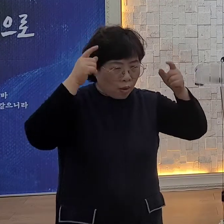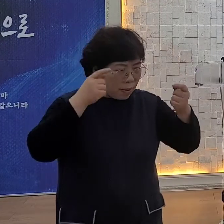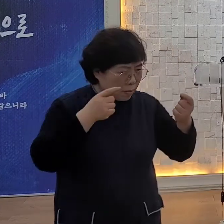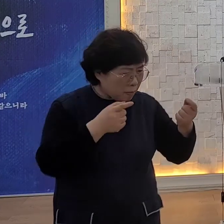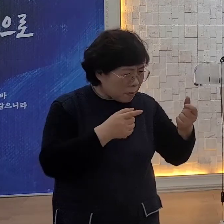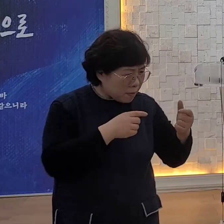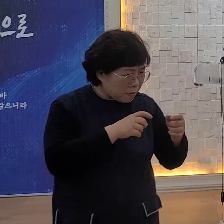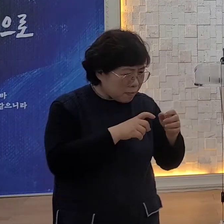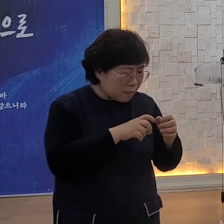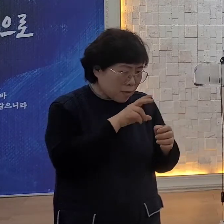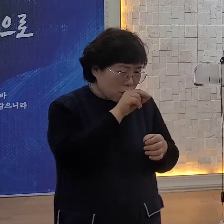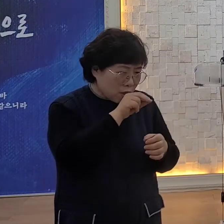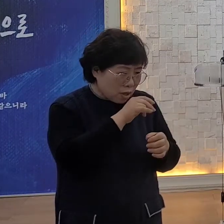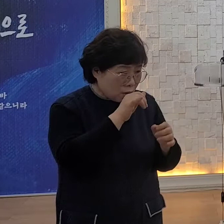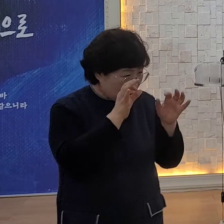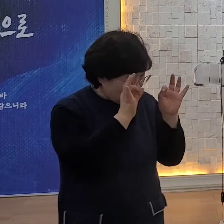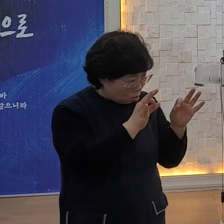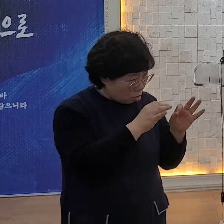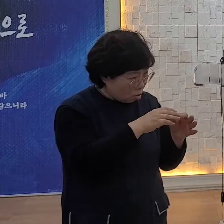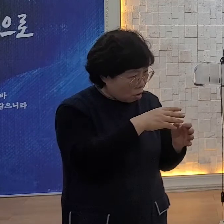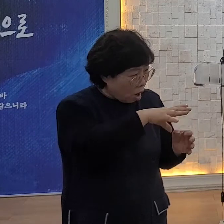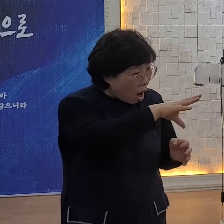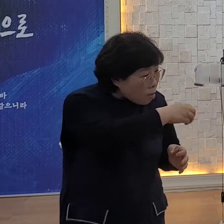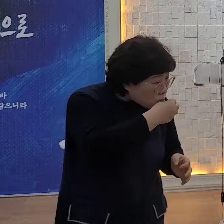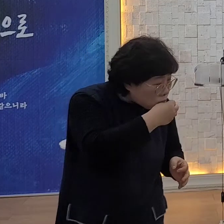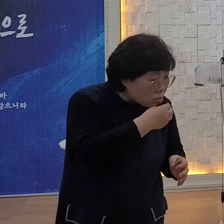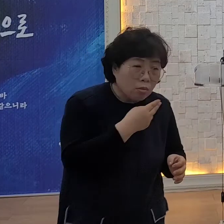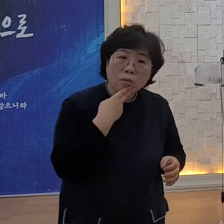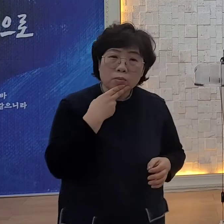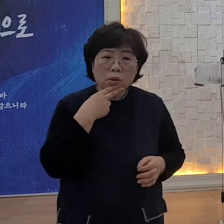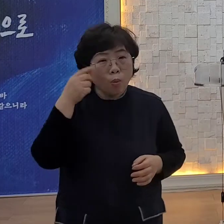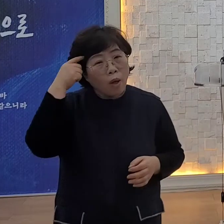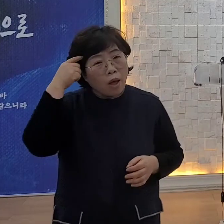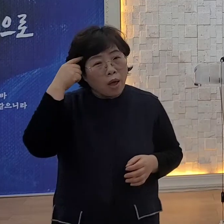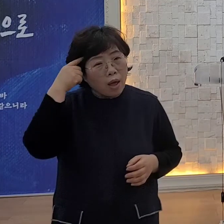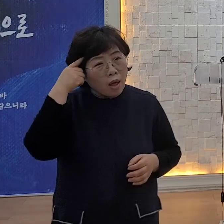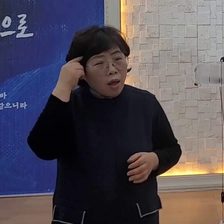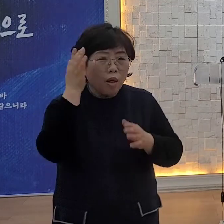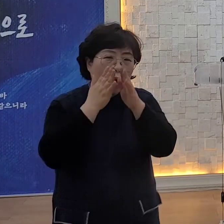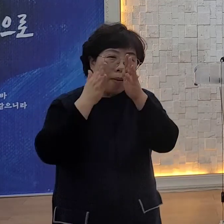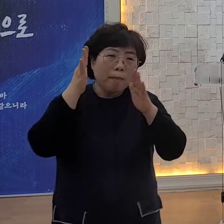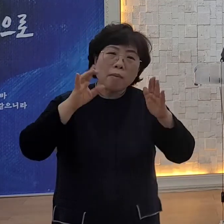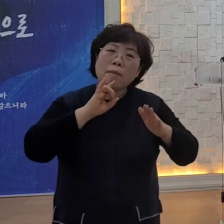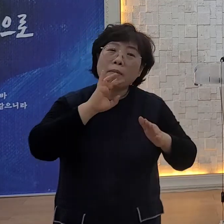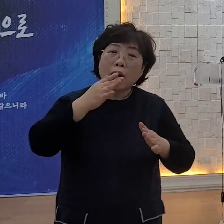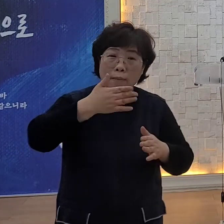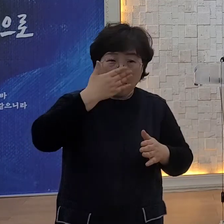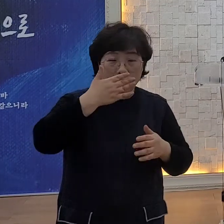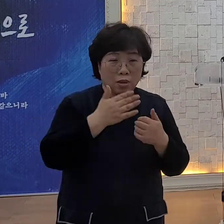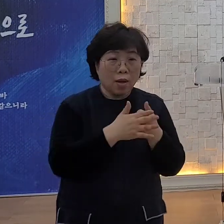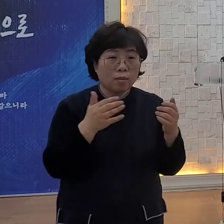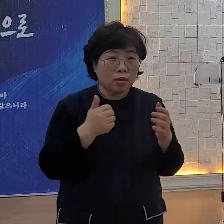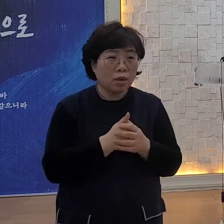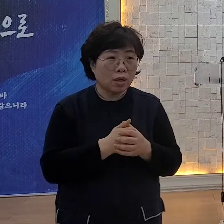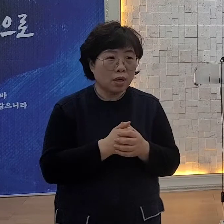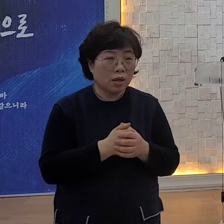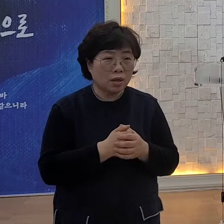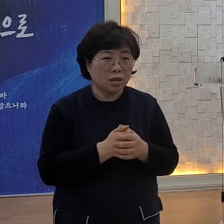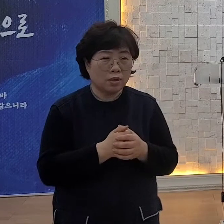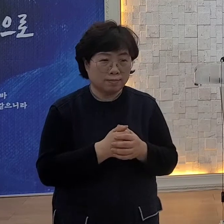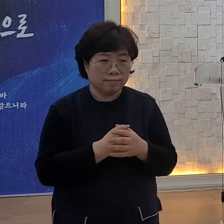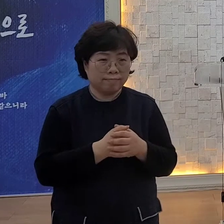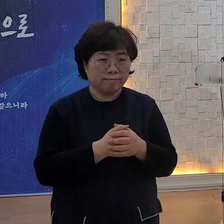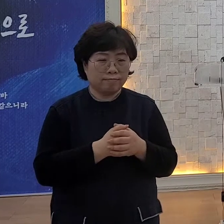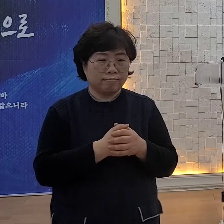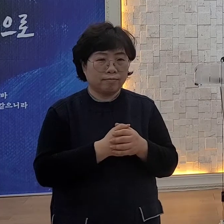그 잡아먹으려고 절대 하지 않습니다. 전혀 소는 고기에 관심이 안 가지도록 그렇게 지어진 거예요. 여러분 이걸 뭐라